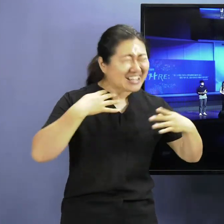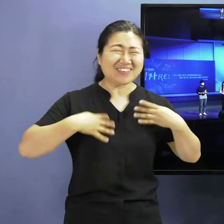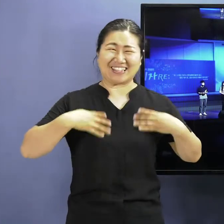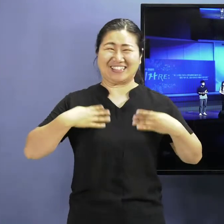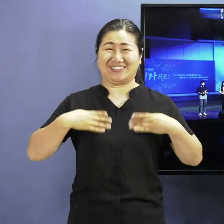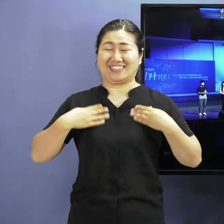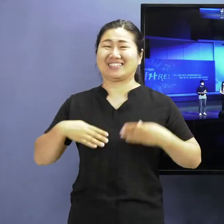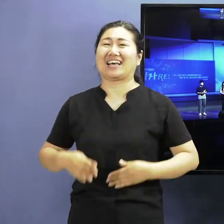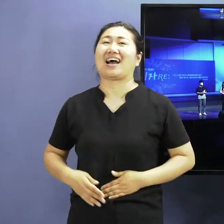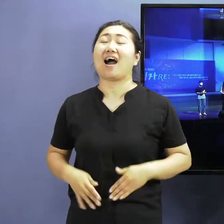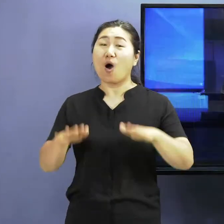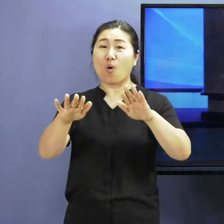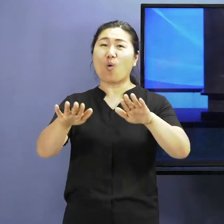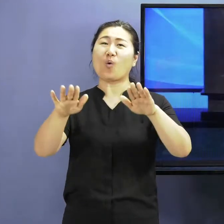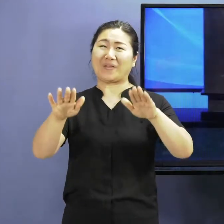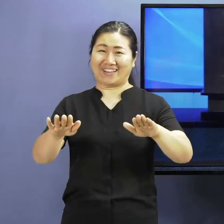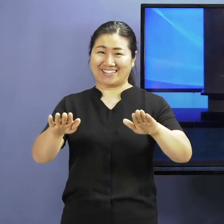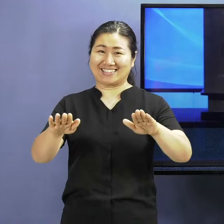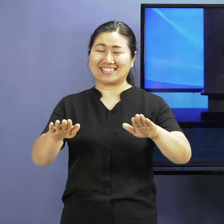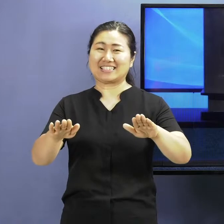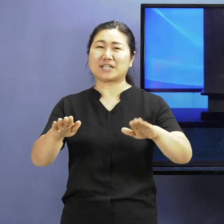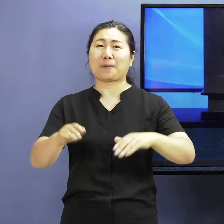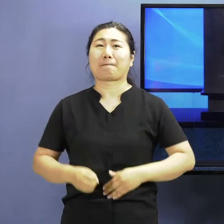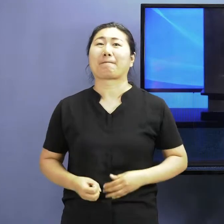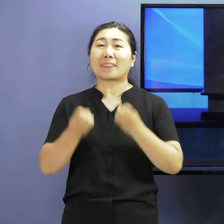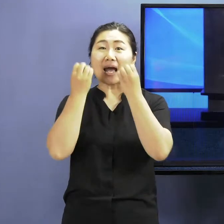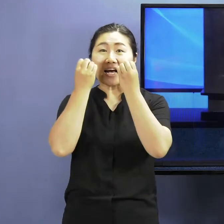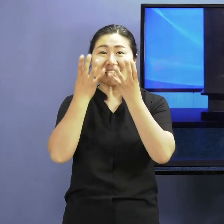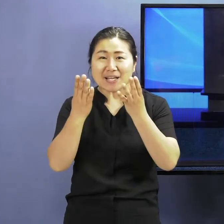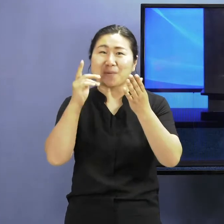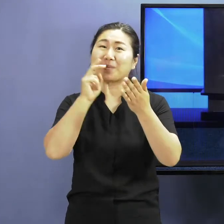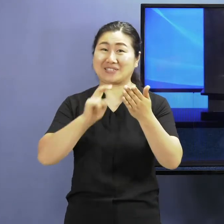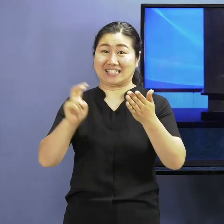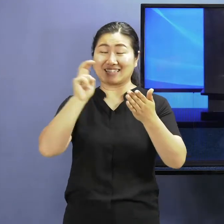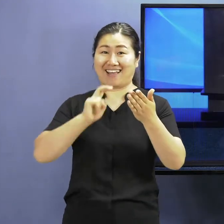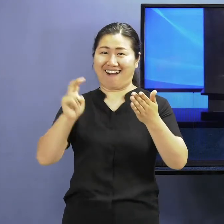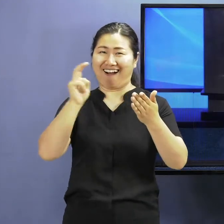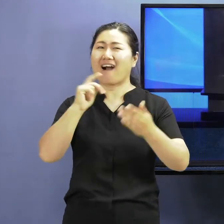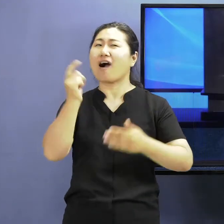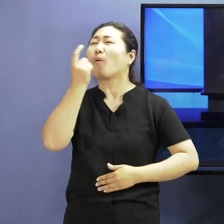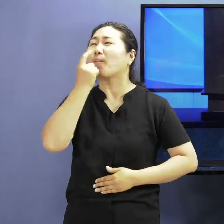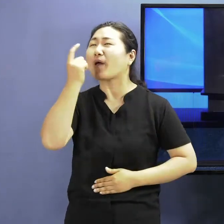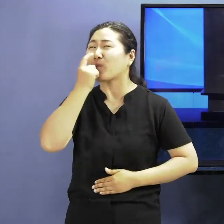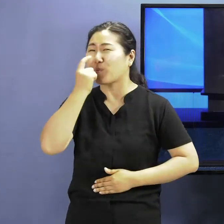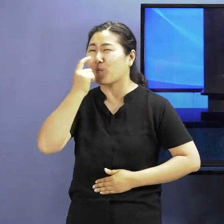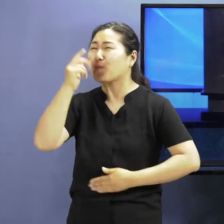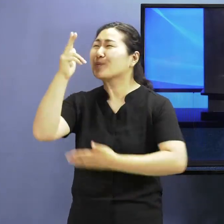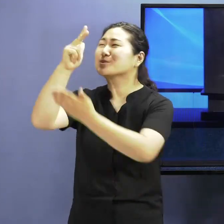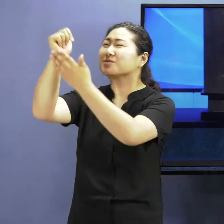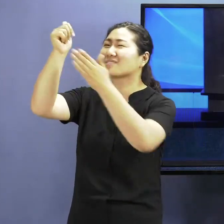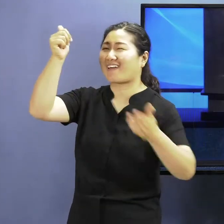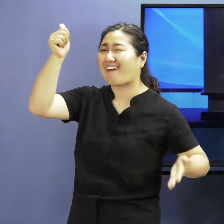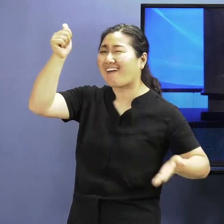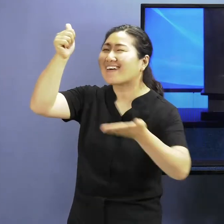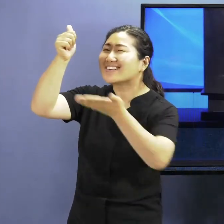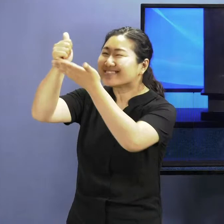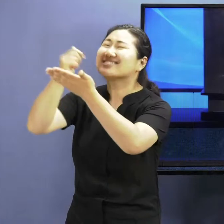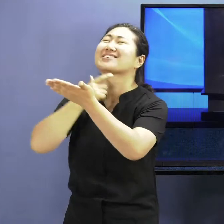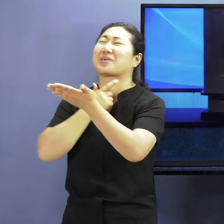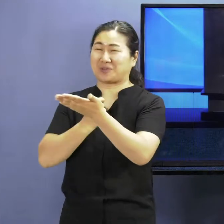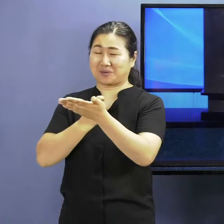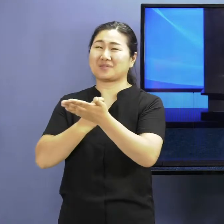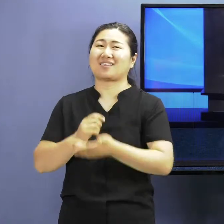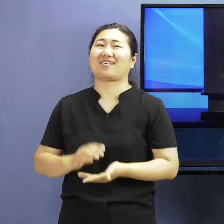네, 오늘은 우리가 새 찬양으로 또 처음으로 드리는 찬양 올려드리기 원하는데요.